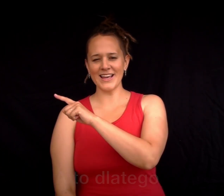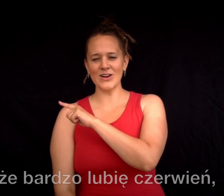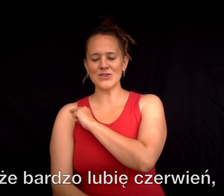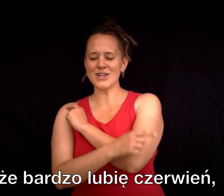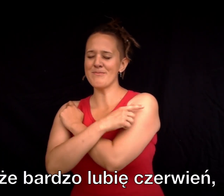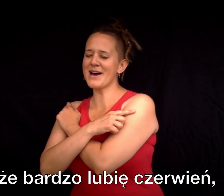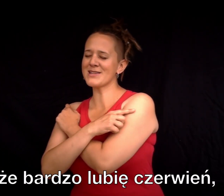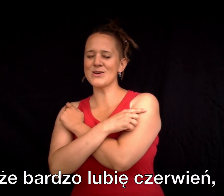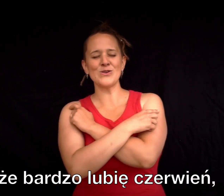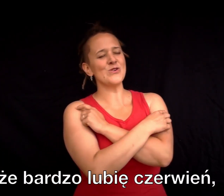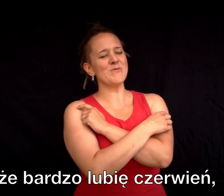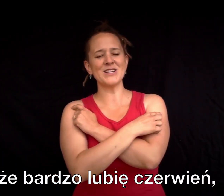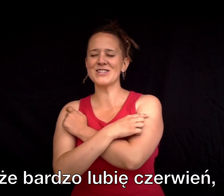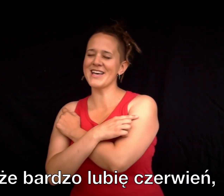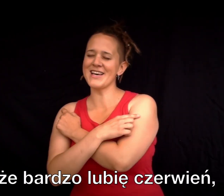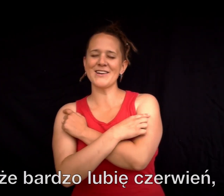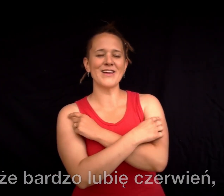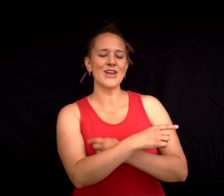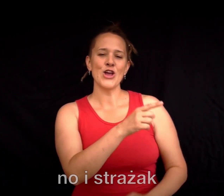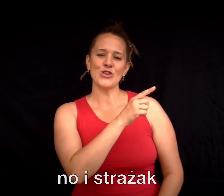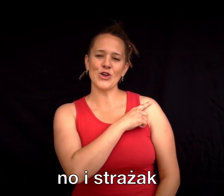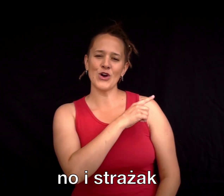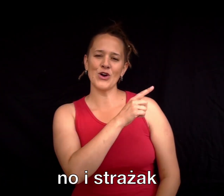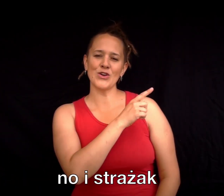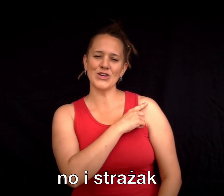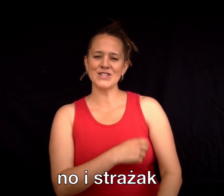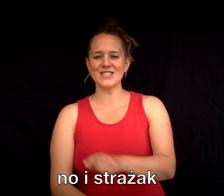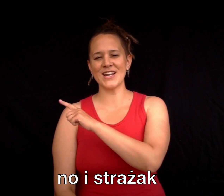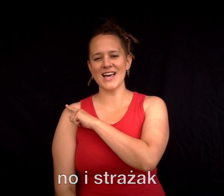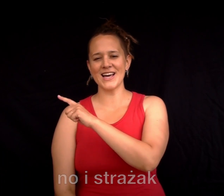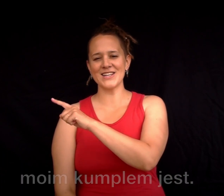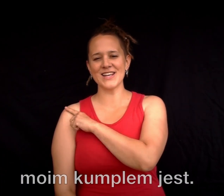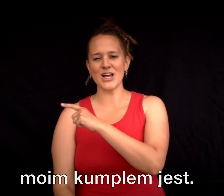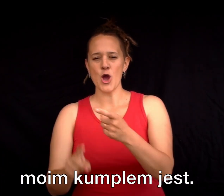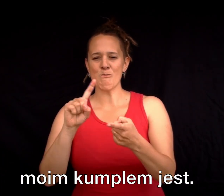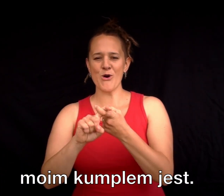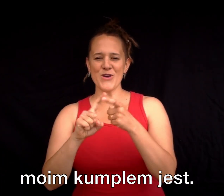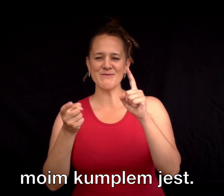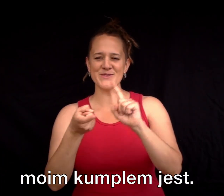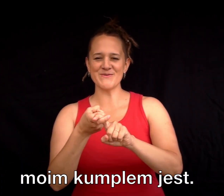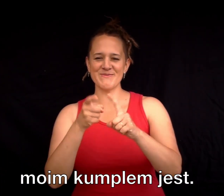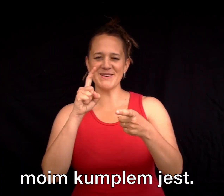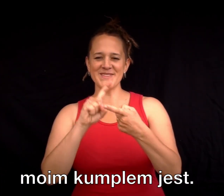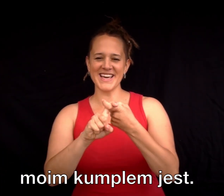Dlatego, że bardzo lubię czerwień, no i strażak moim kumplem